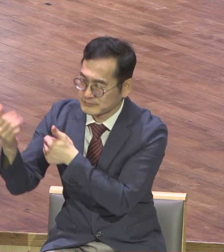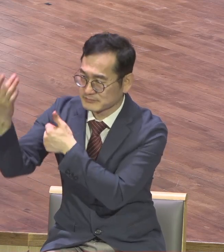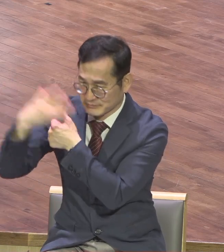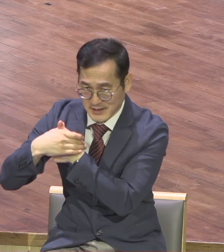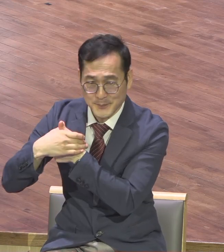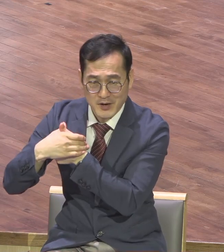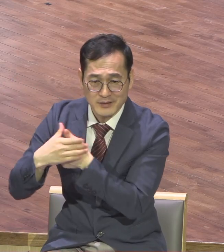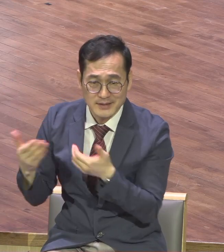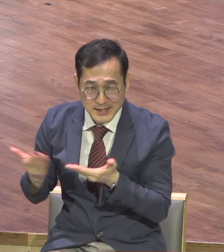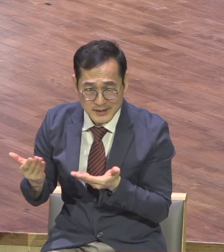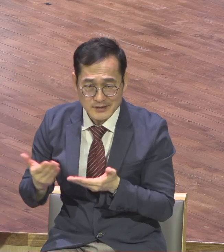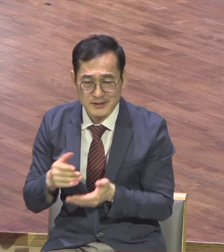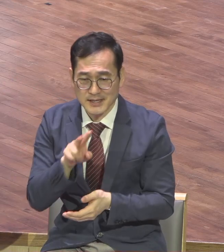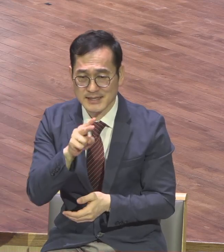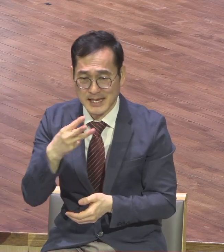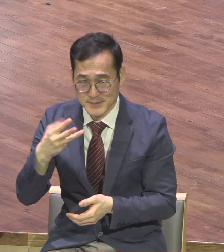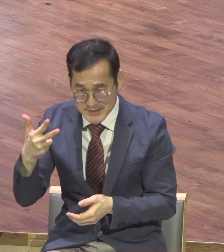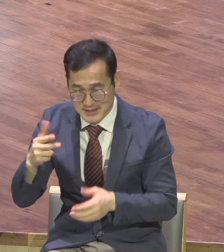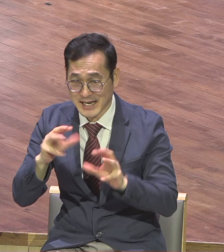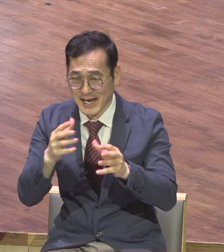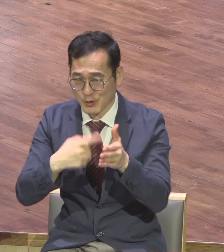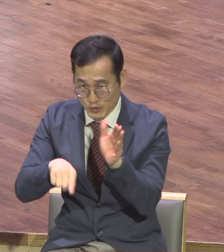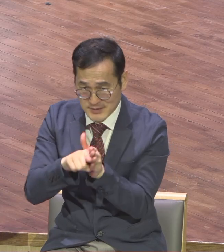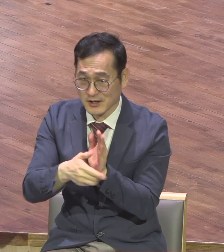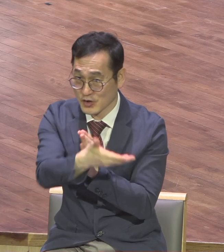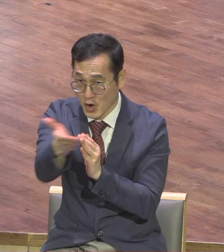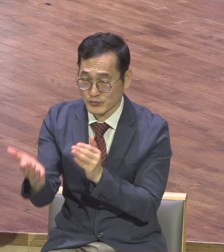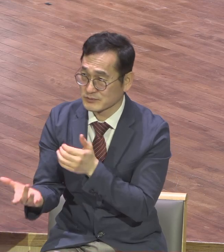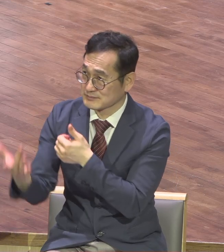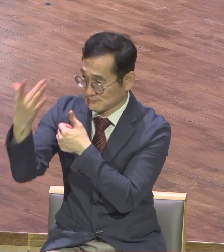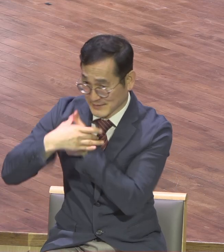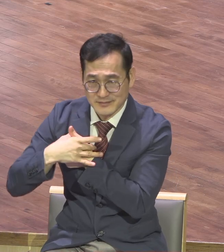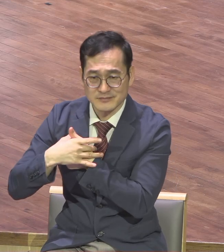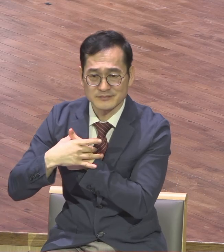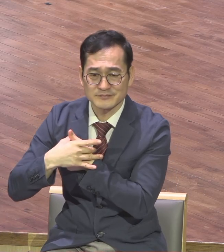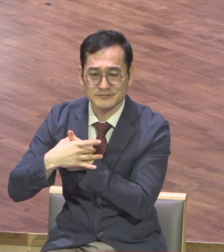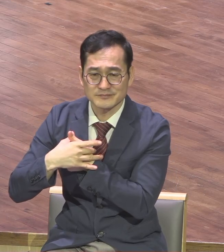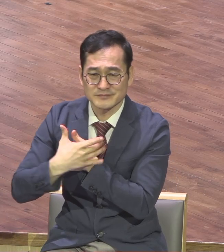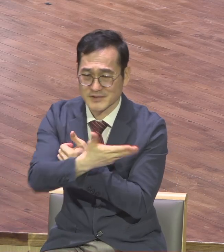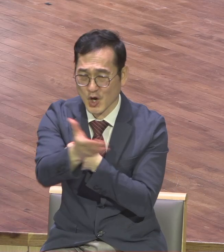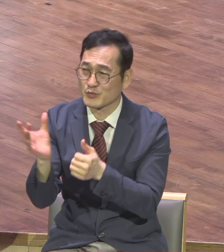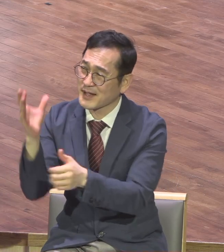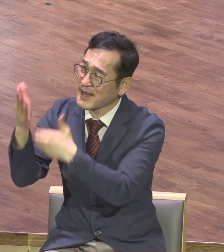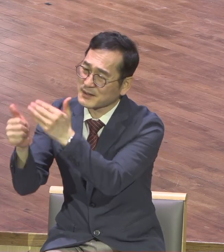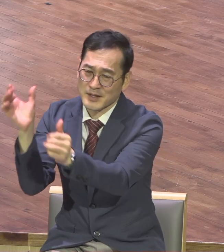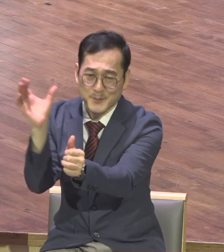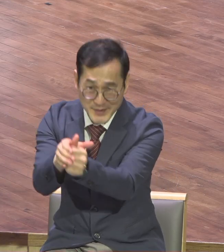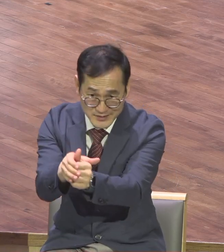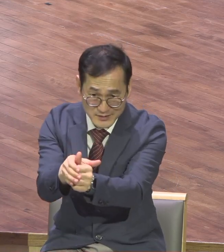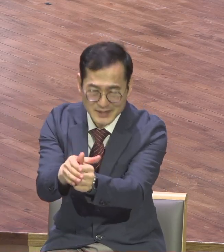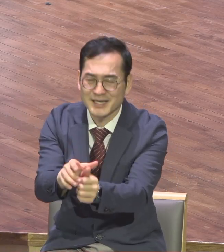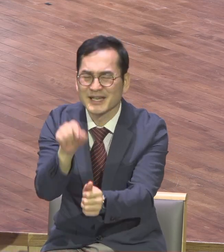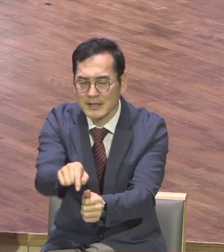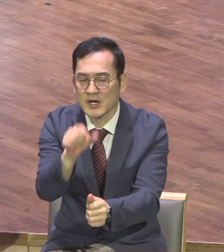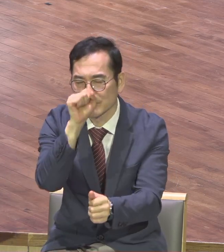붙잡고 237 미션 실현의 주역으로 여러분 글작품 남기는 인생 되기를 주님으로 축복합니다.